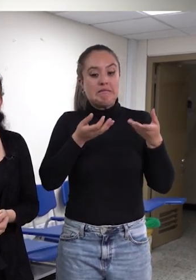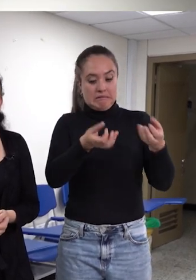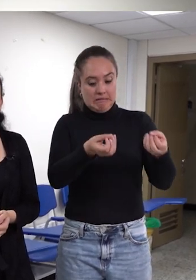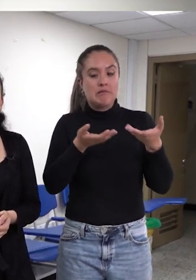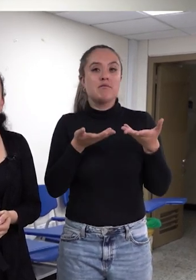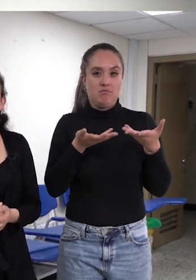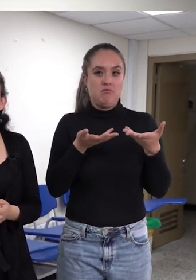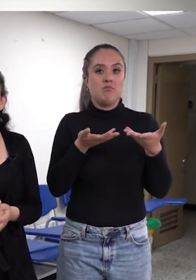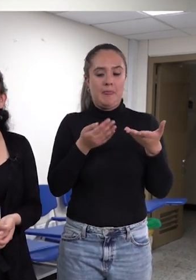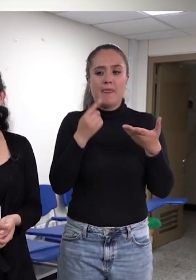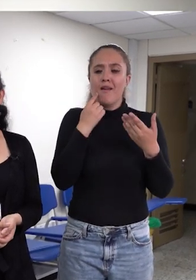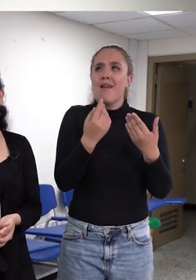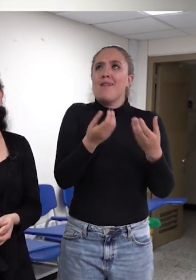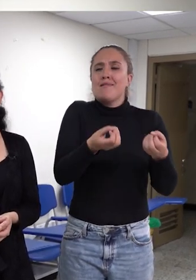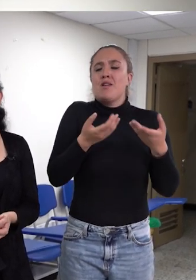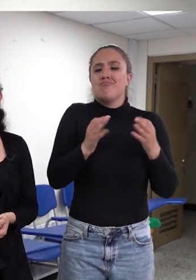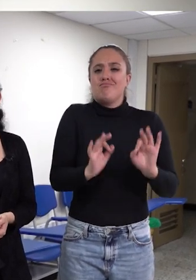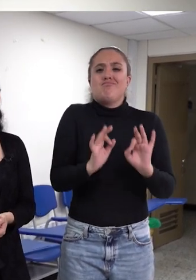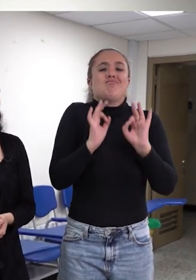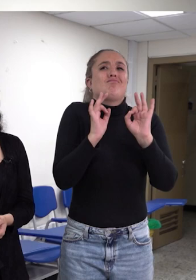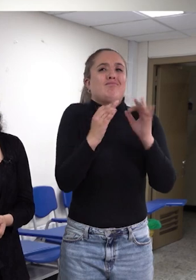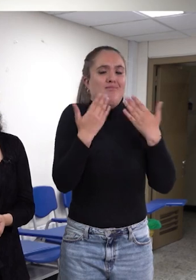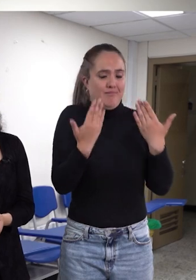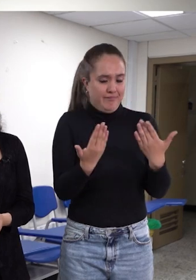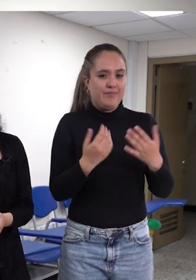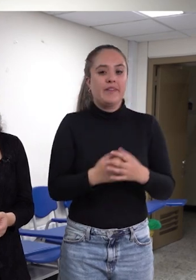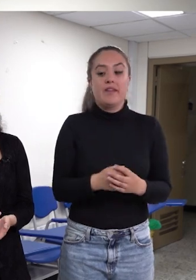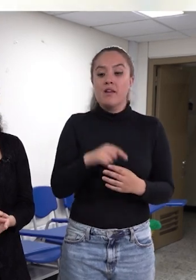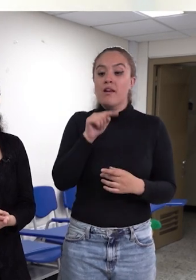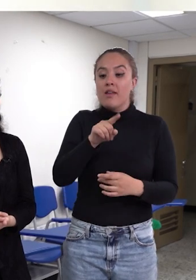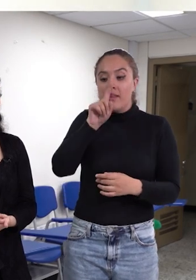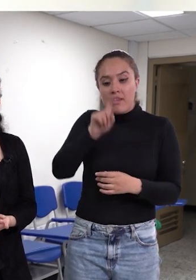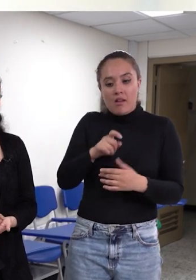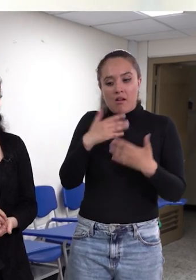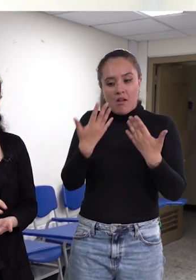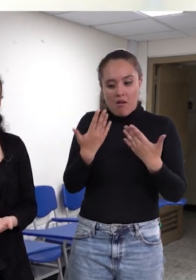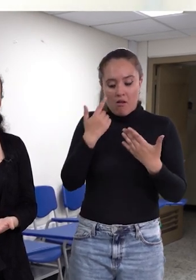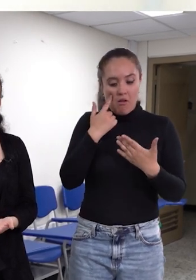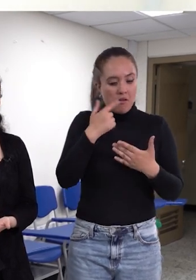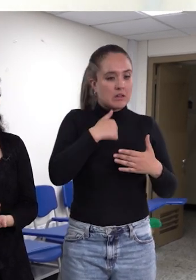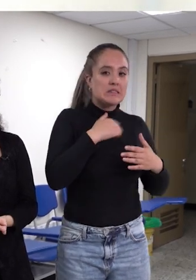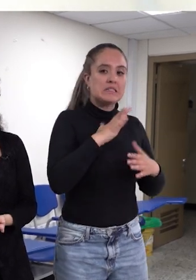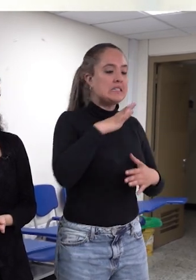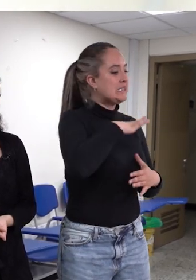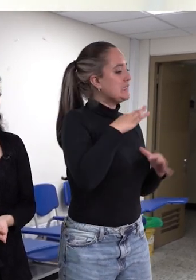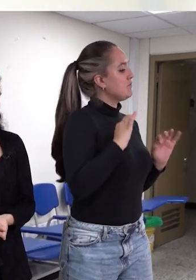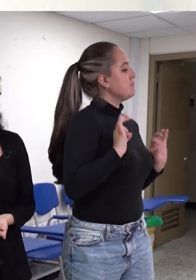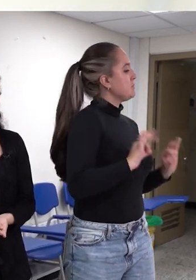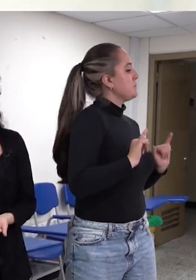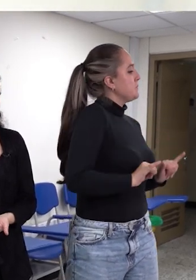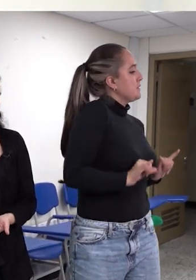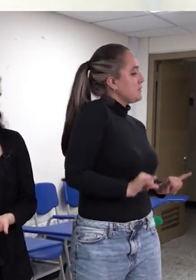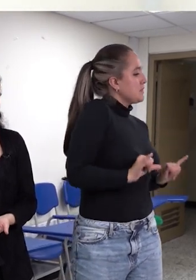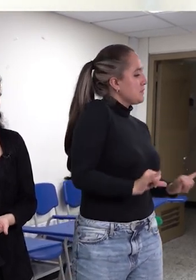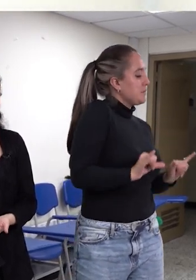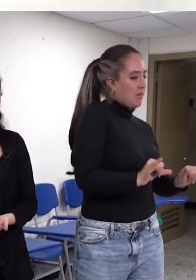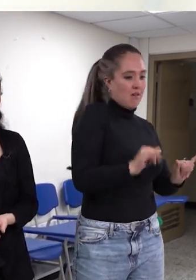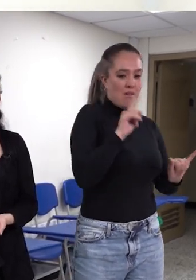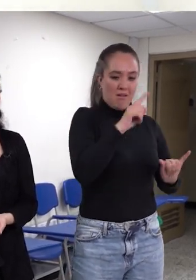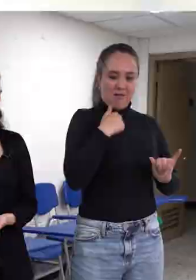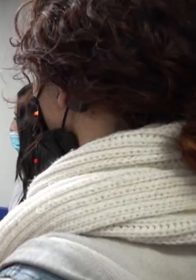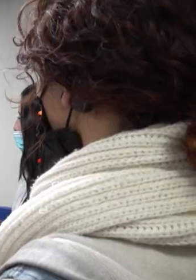mí en muchos aspectos. En cuanto a que tenemos que salir de nuestra zona de confort nosotros como